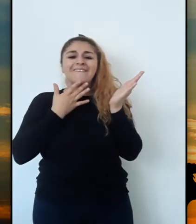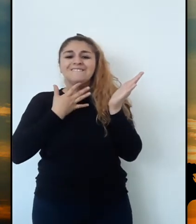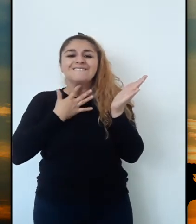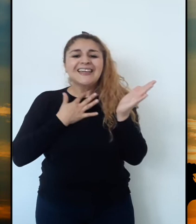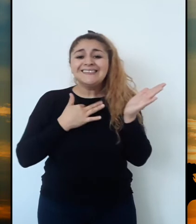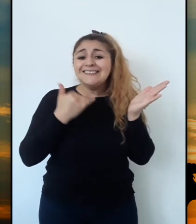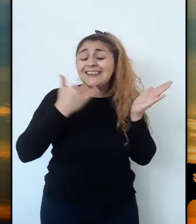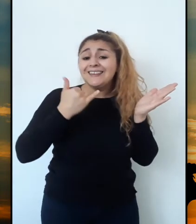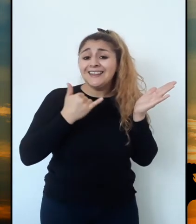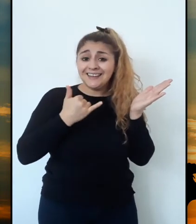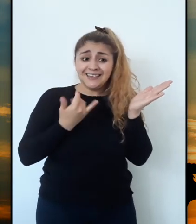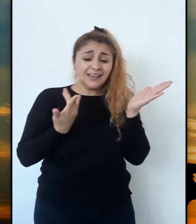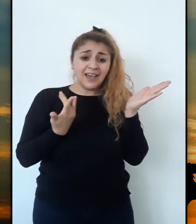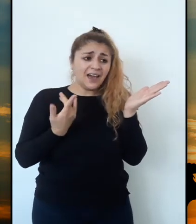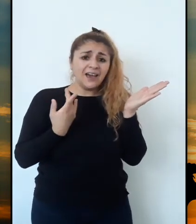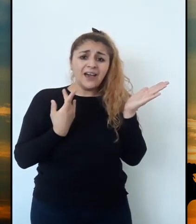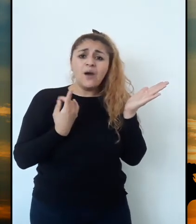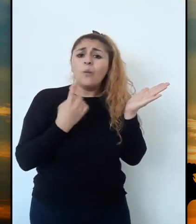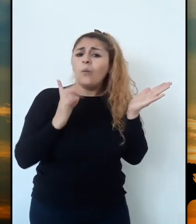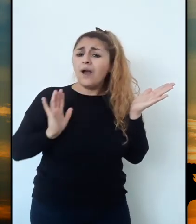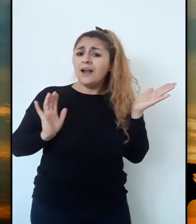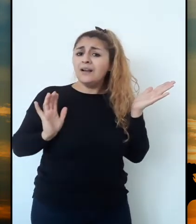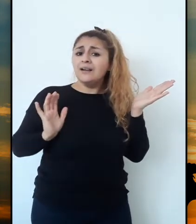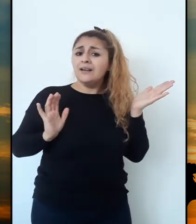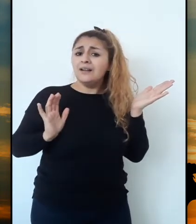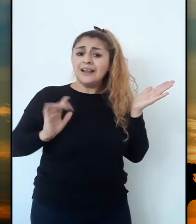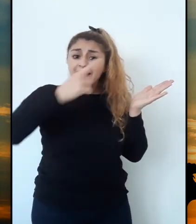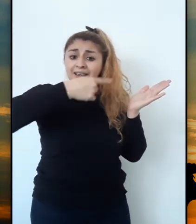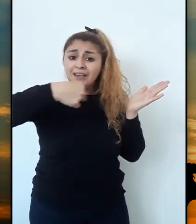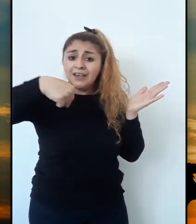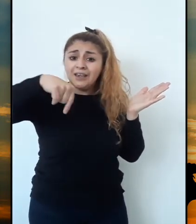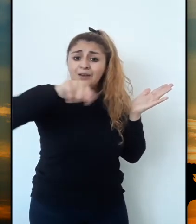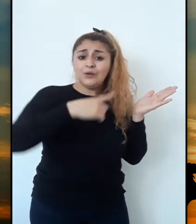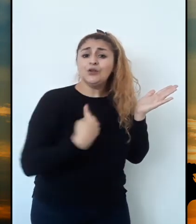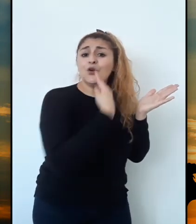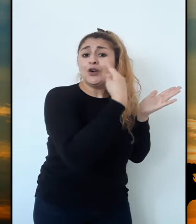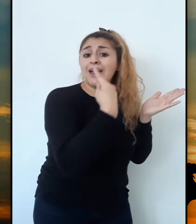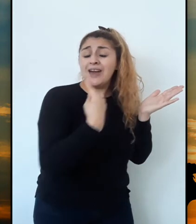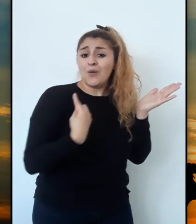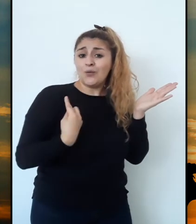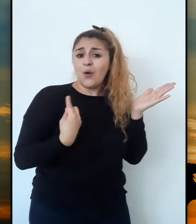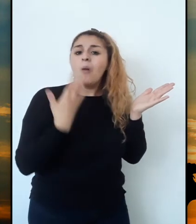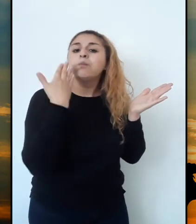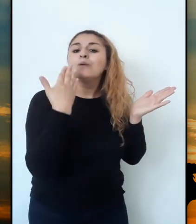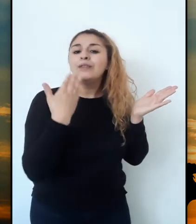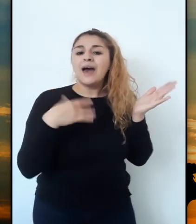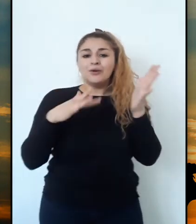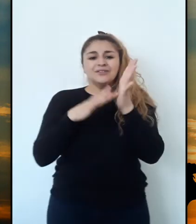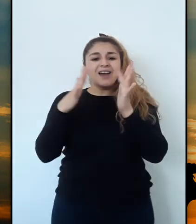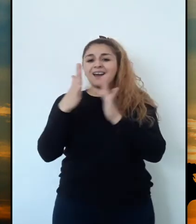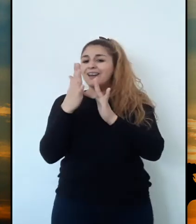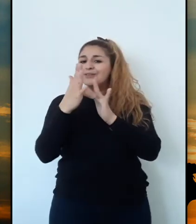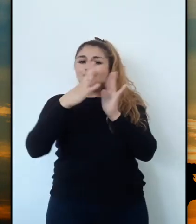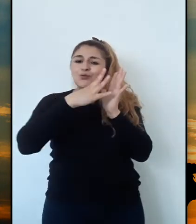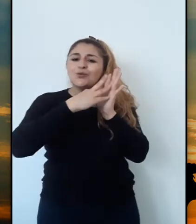nous soyons semblables à l'image de son Fils. Y ese propósito es que seamos